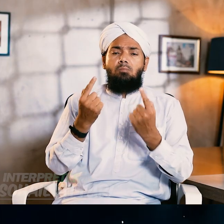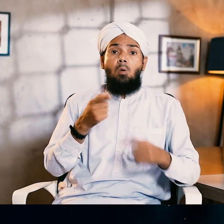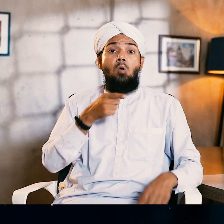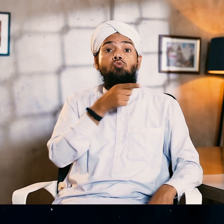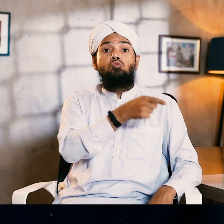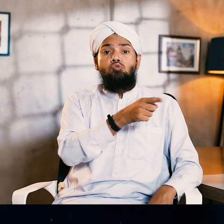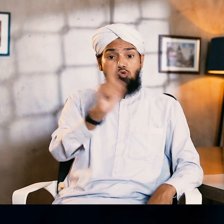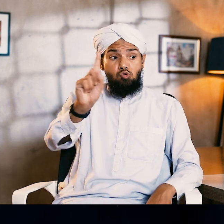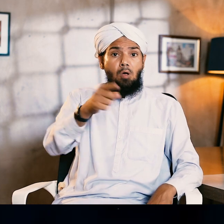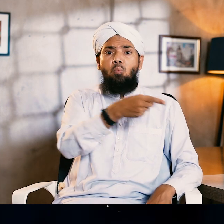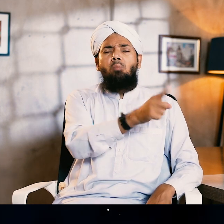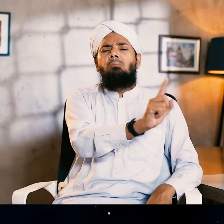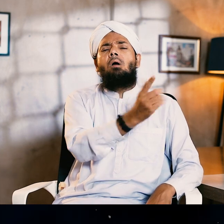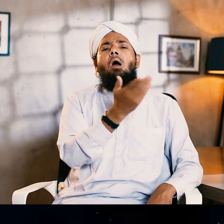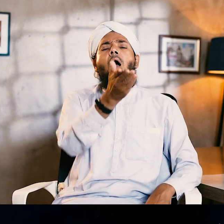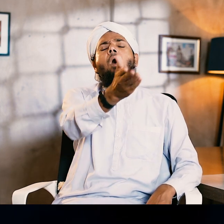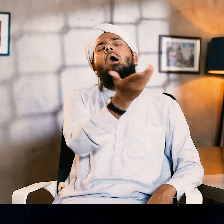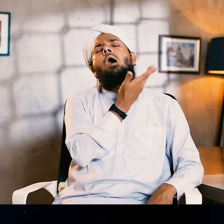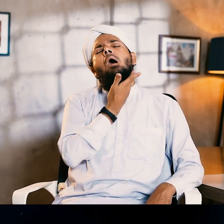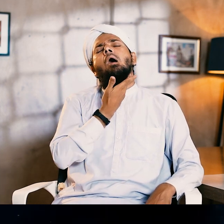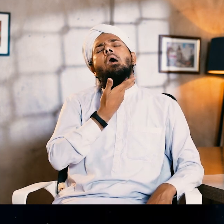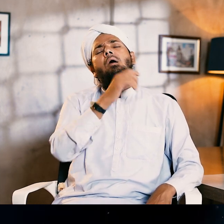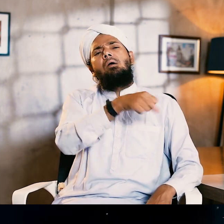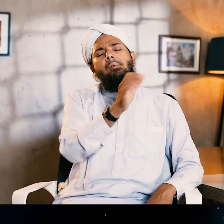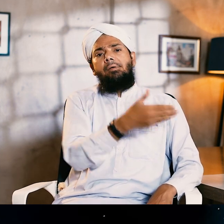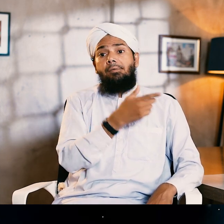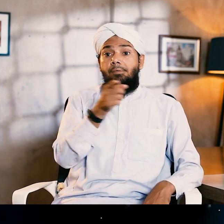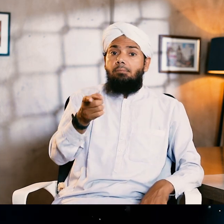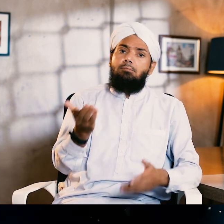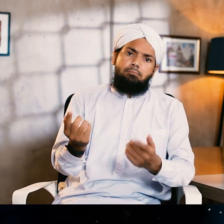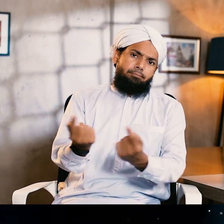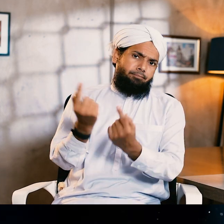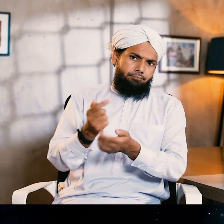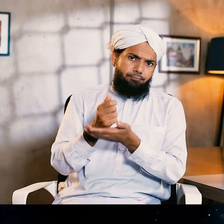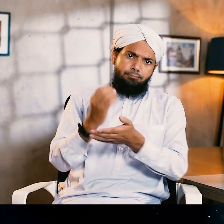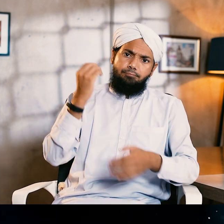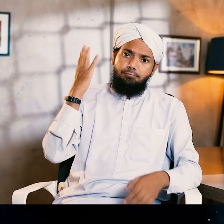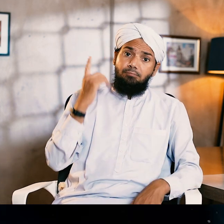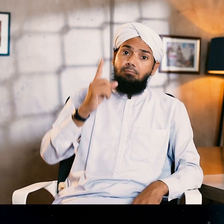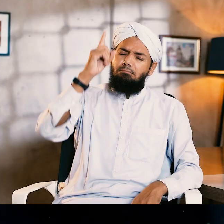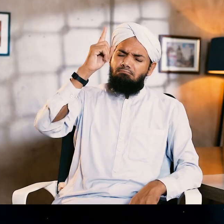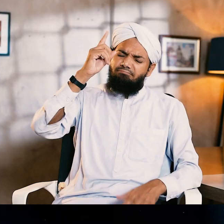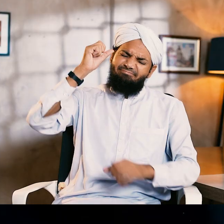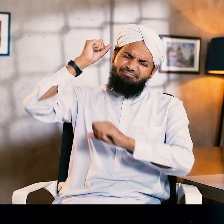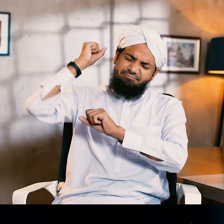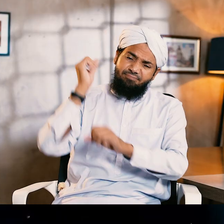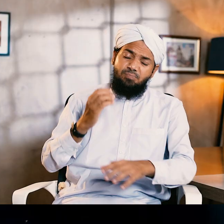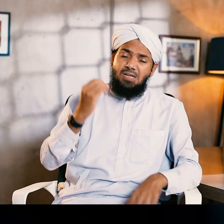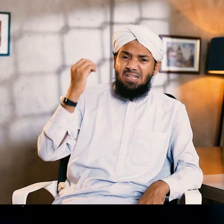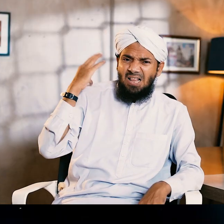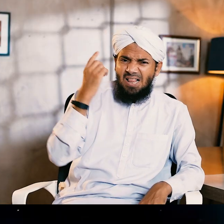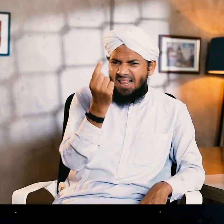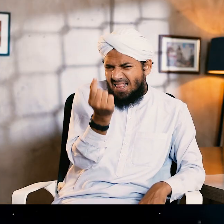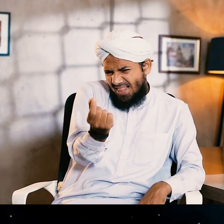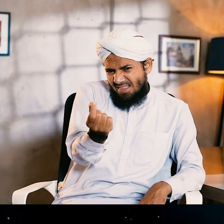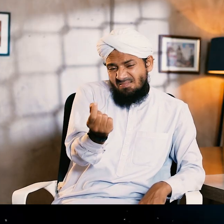کرتے تمہاری مرضی، جو کرتا ہے اس کو مت روکو۔ کوئی سی بھی نیکی کرتا ہے، کیا پتا اللہ نقطہ نوازے ہو کہ اس کی ایک وہ بظاہر چھوٹی